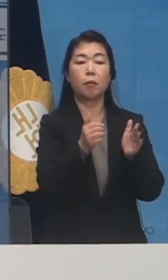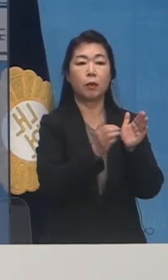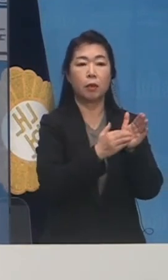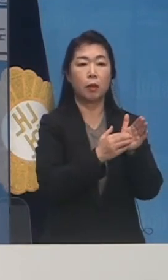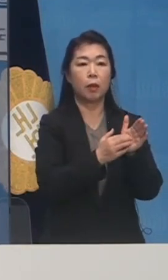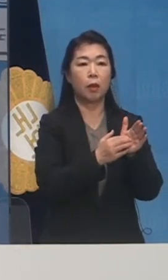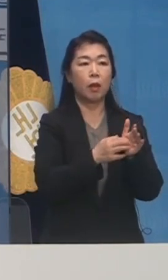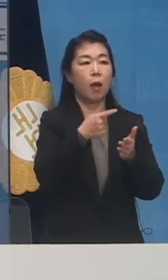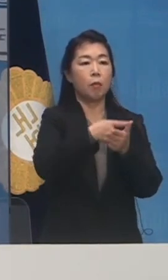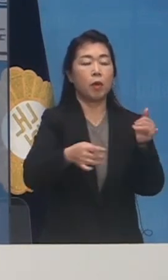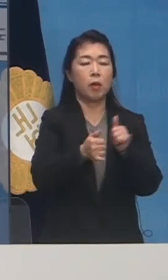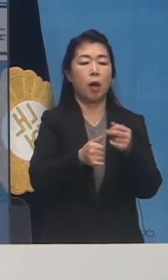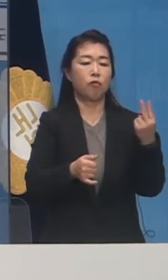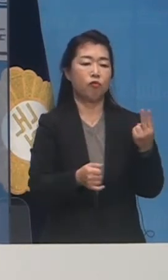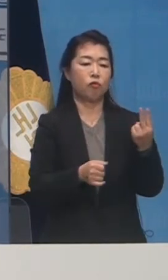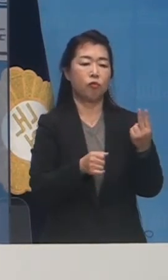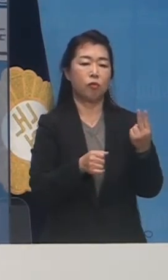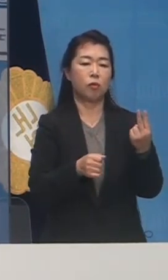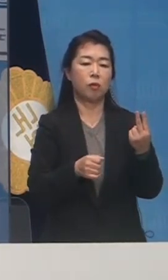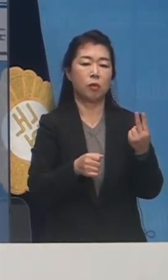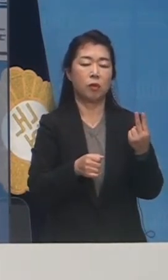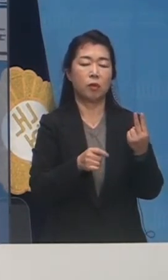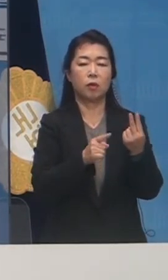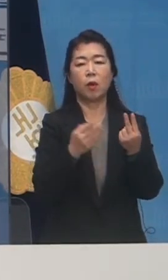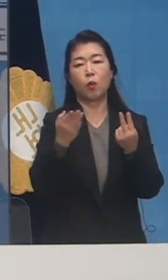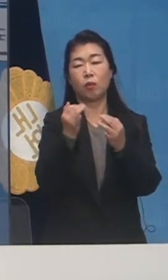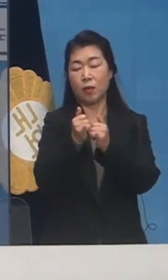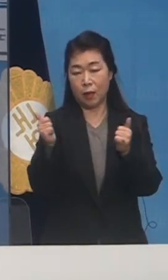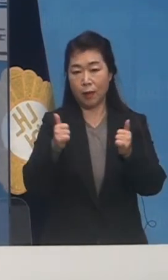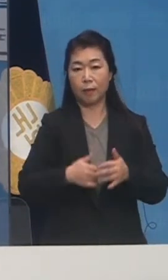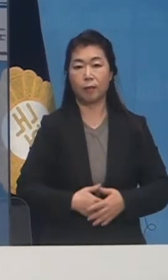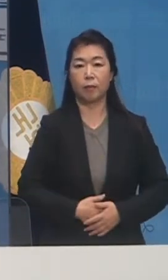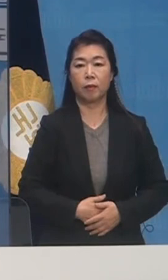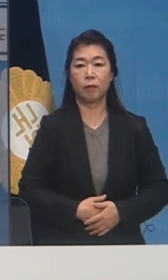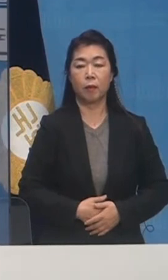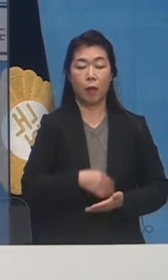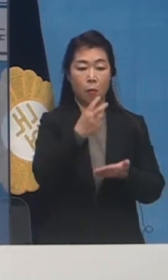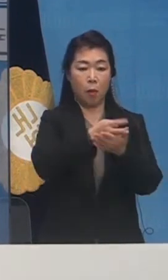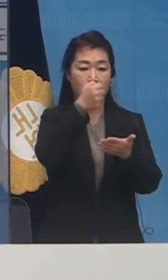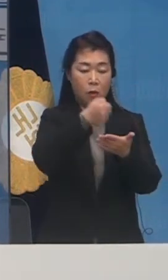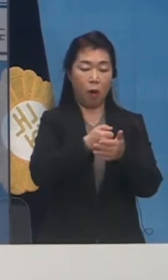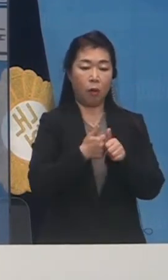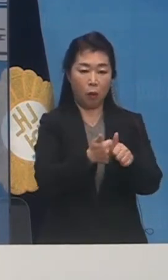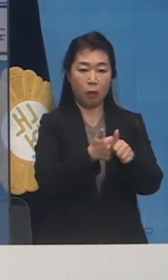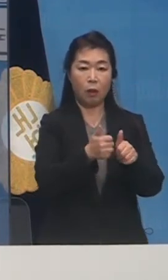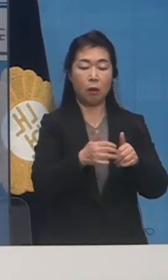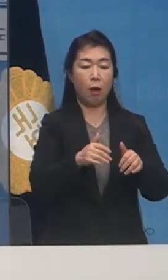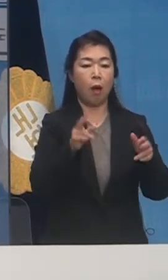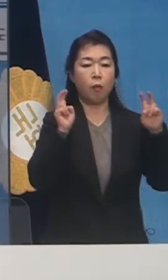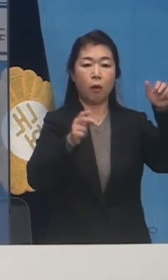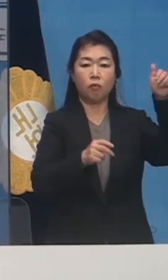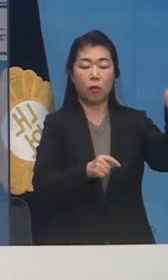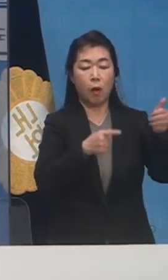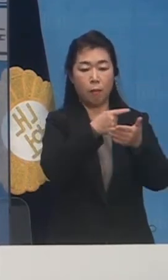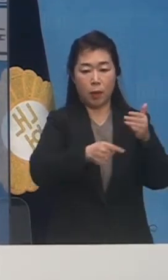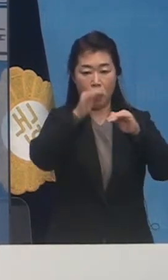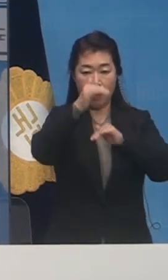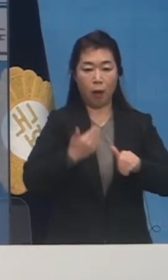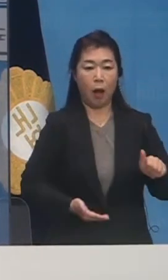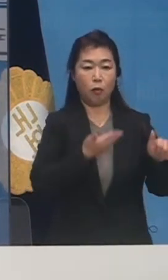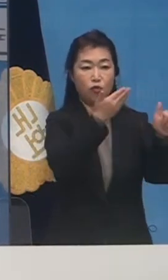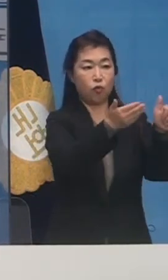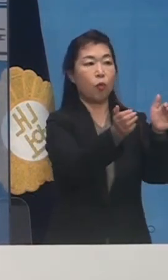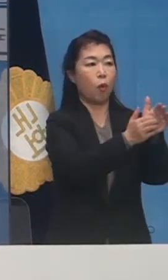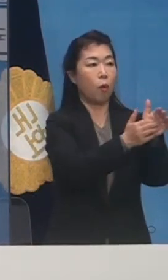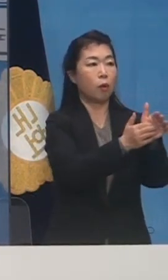피해자는 2명의 여성 노동자들이었다. 이들은 법이 정한 바에 따라 사업주에게 피해 사실을